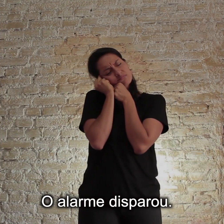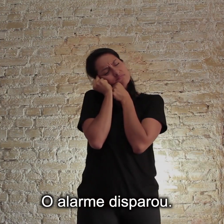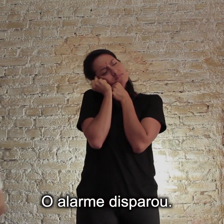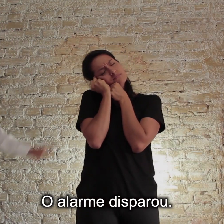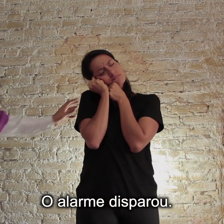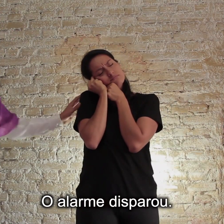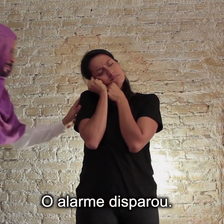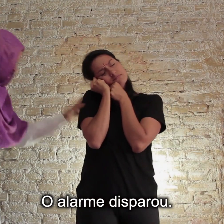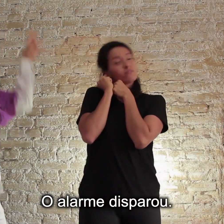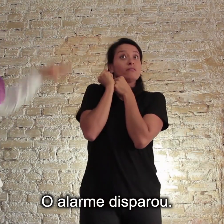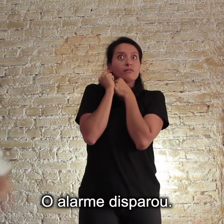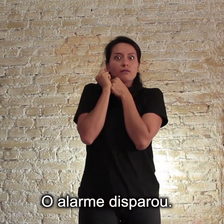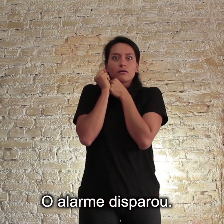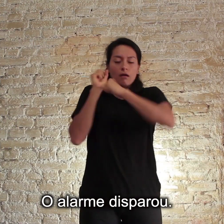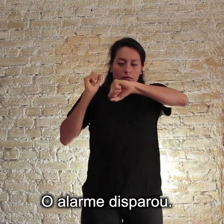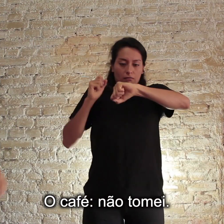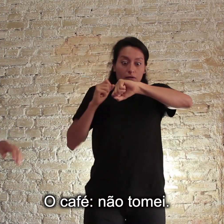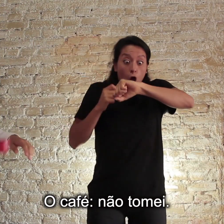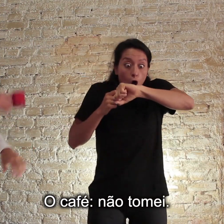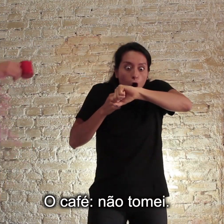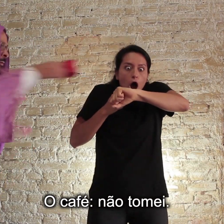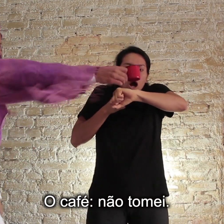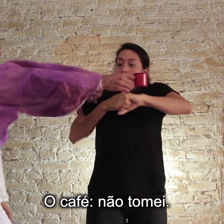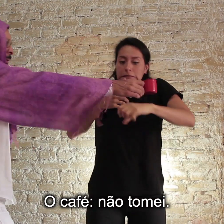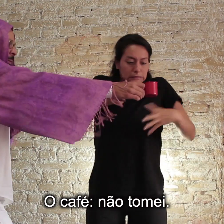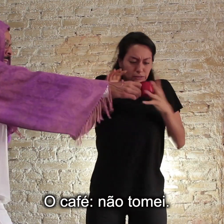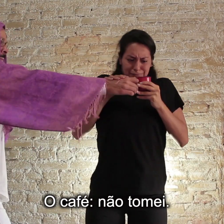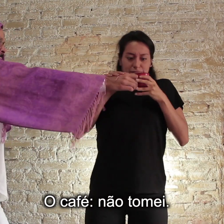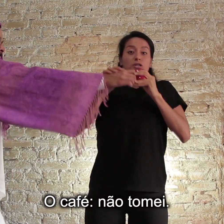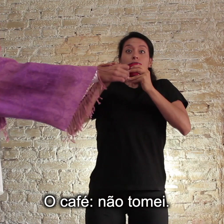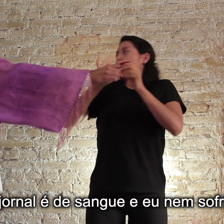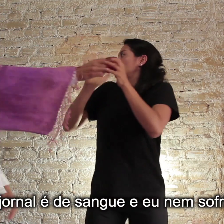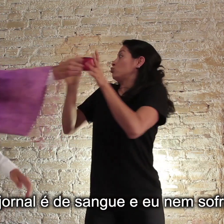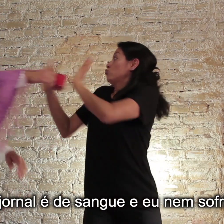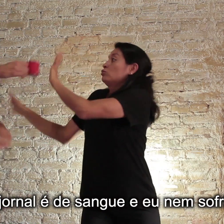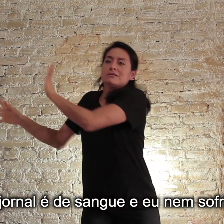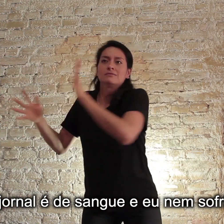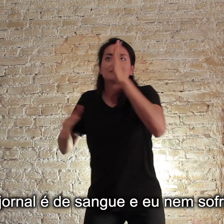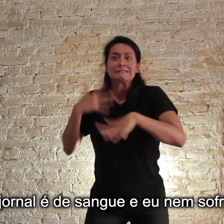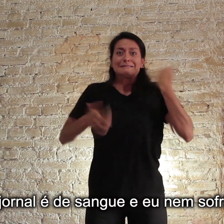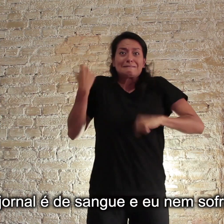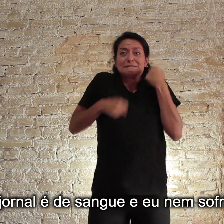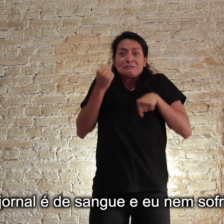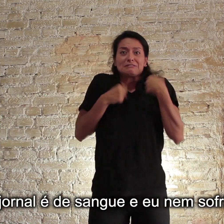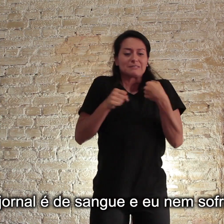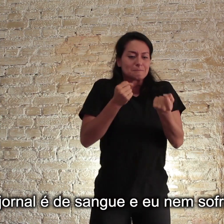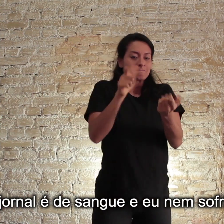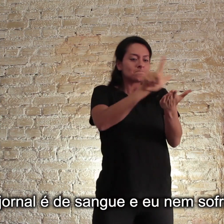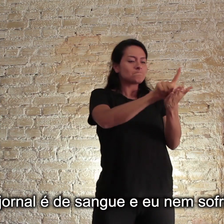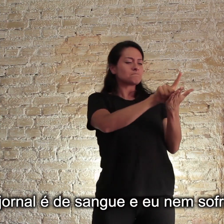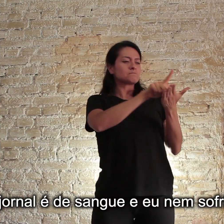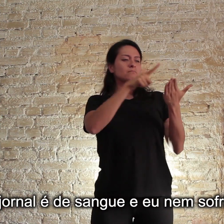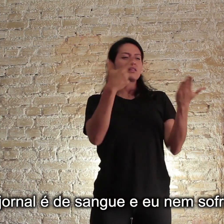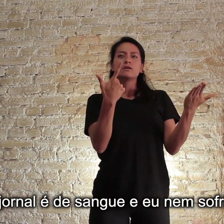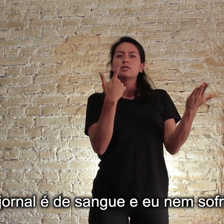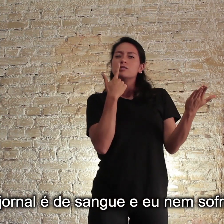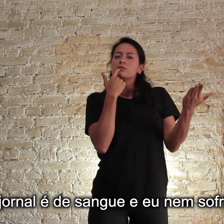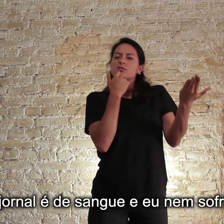O alarme disparou, o café não tomei, o jornal é de sangue. Eu nem sofri,